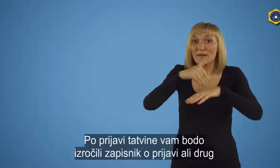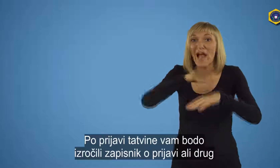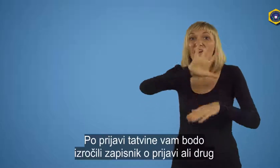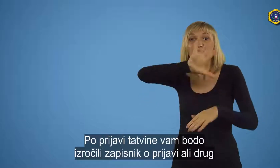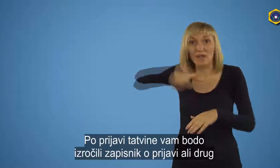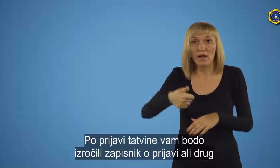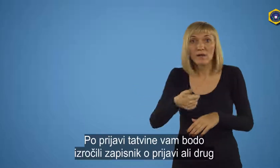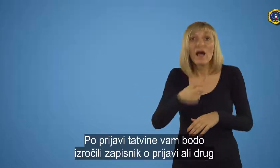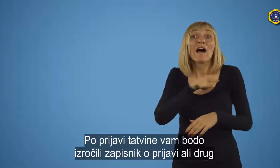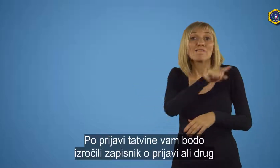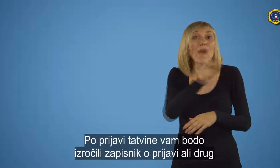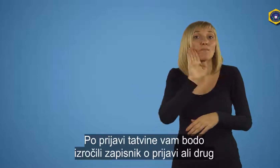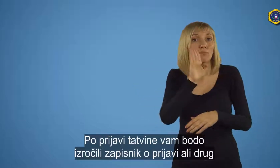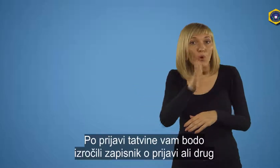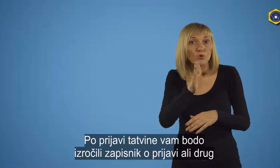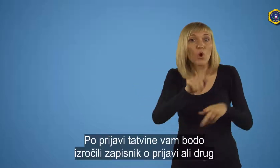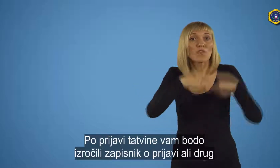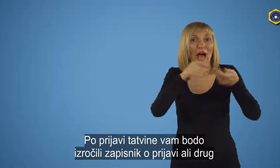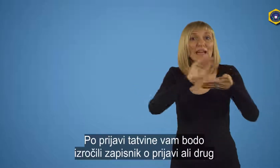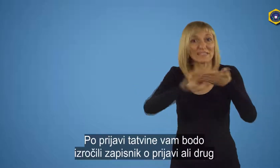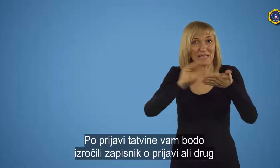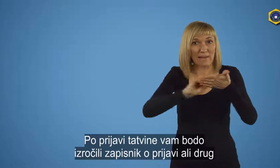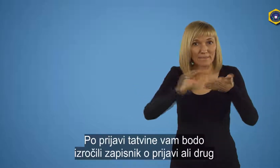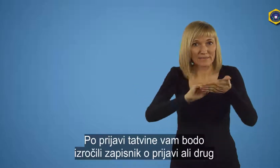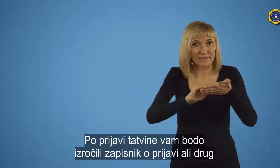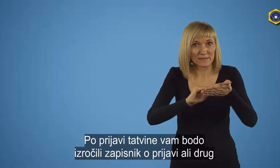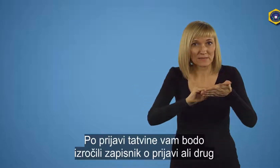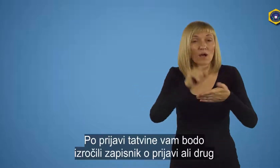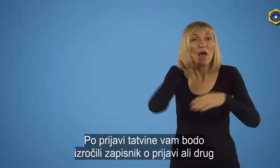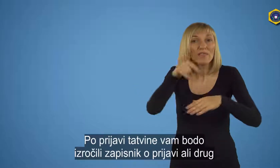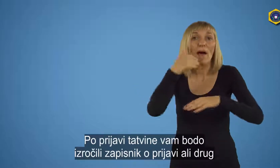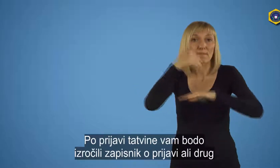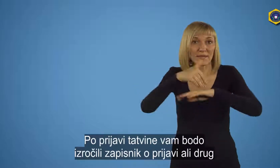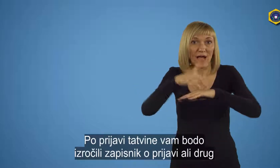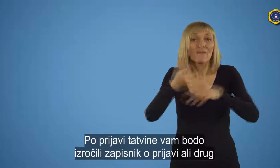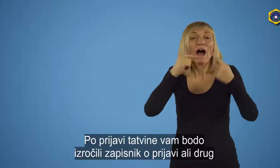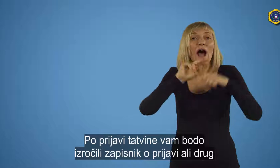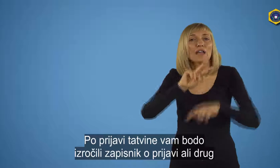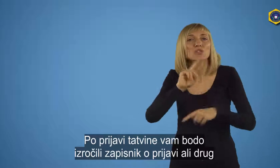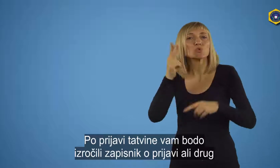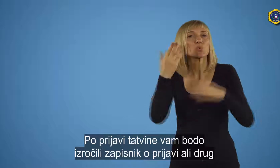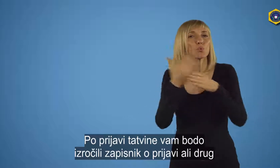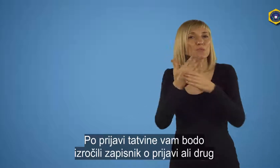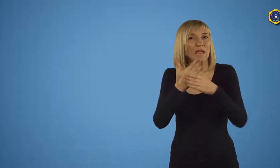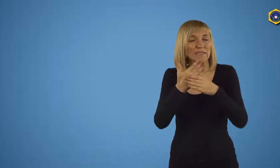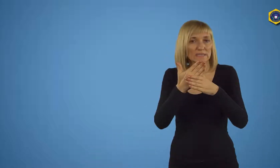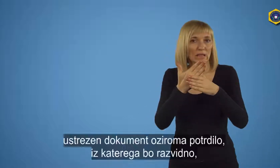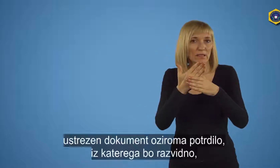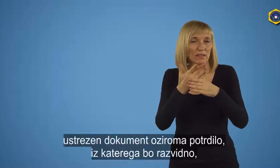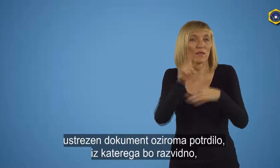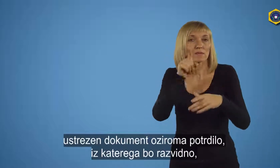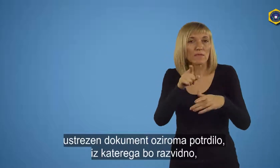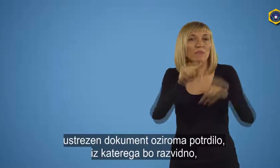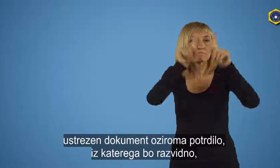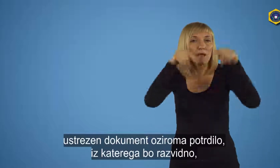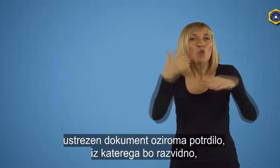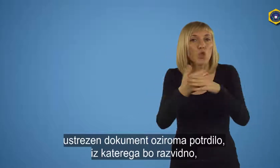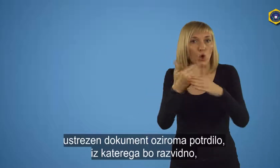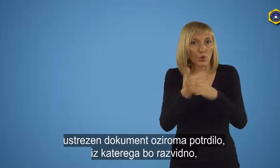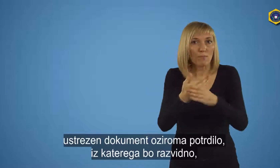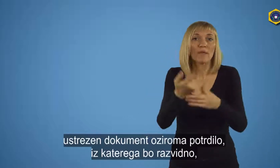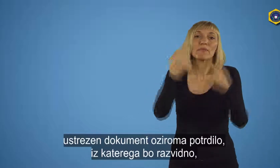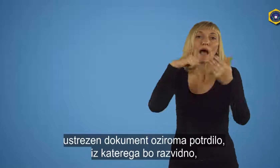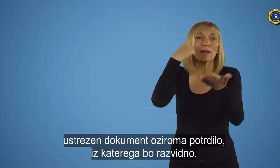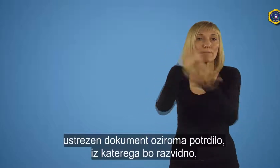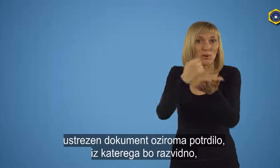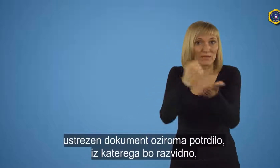Po prijavi tatvine vam bodo izročili zapisnik o prijavi ali drug ustrezen dokument oziroma potrdilo, iz katerega